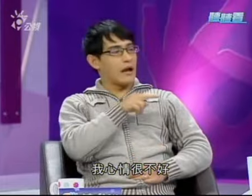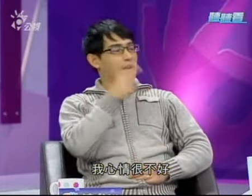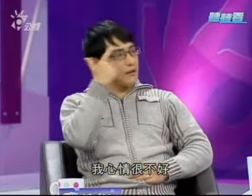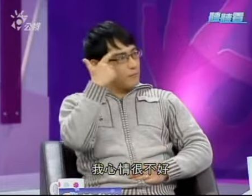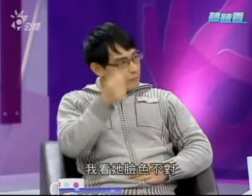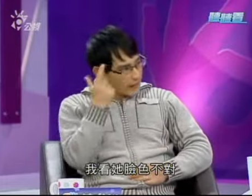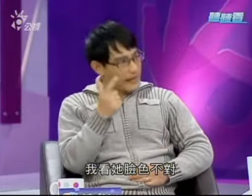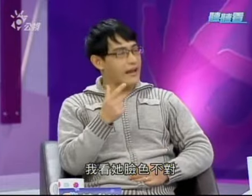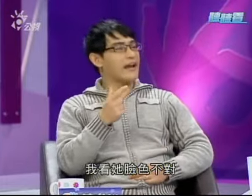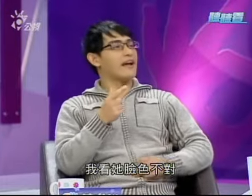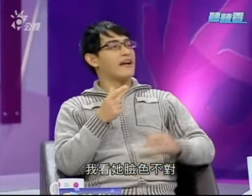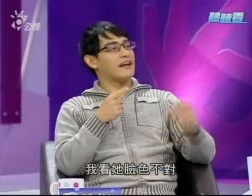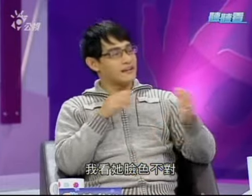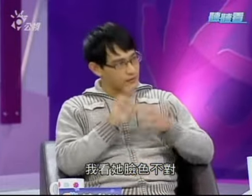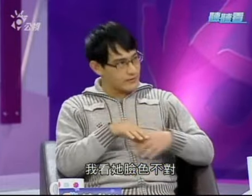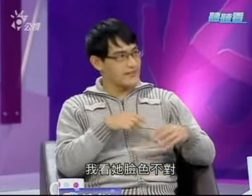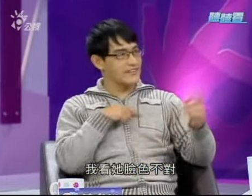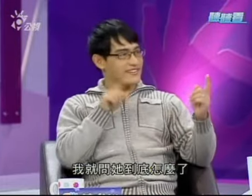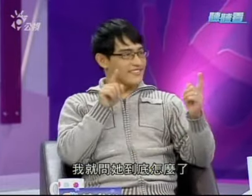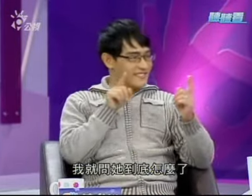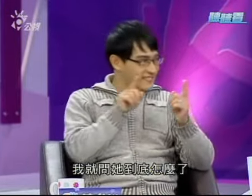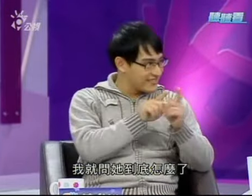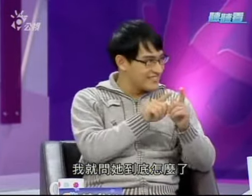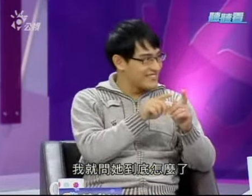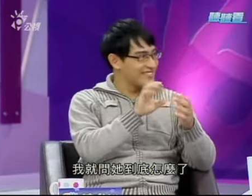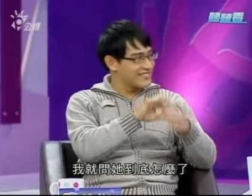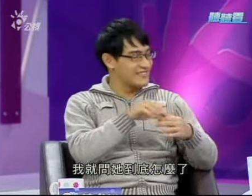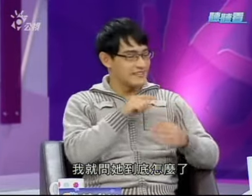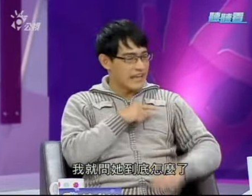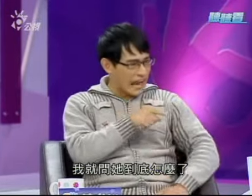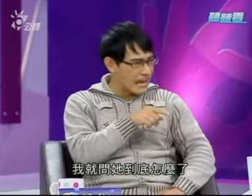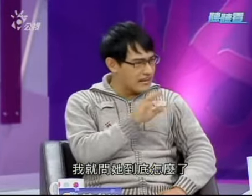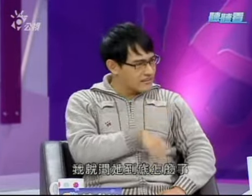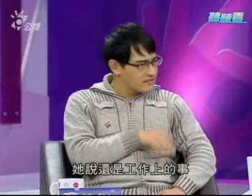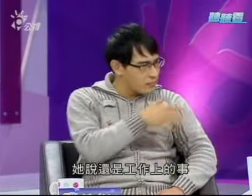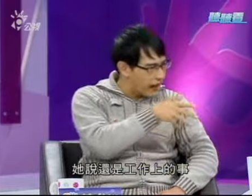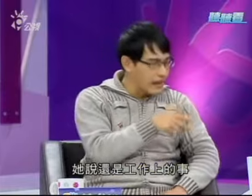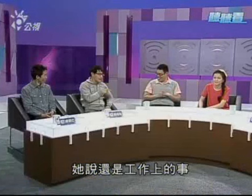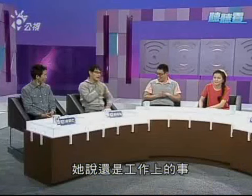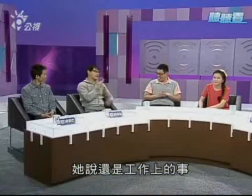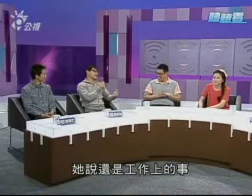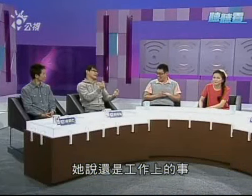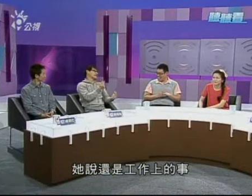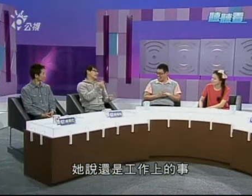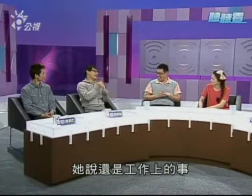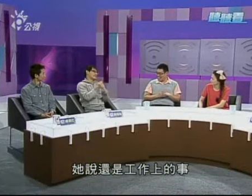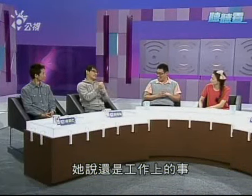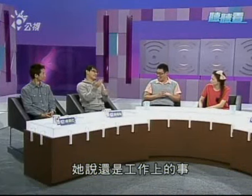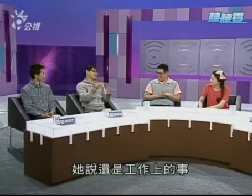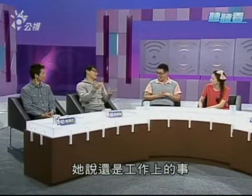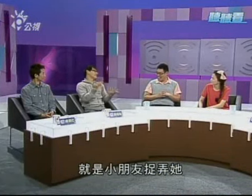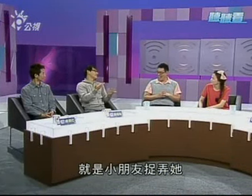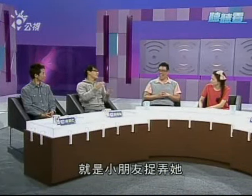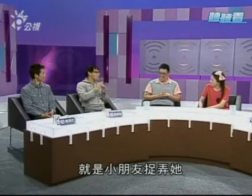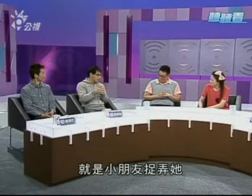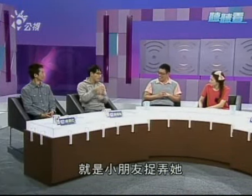我看他脸色不对呢我就问他到底怎么了他说还是工作上的事啊